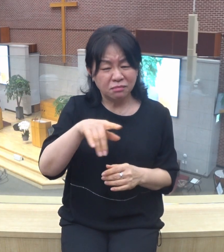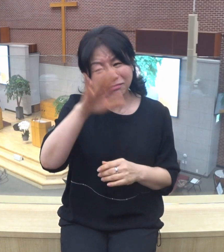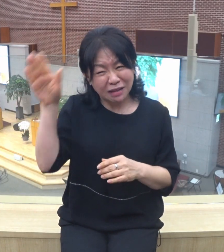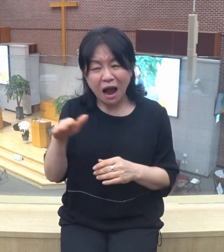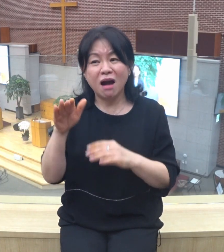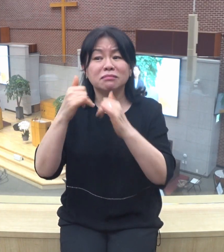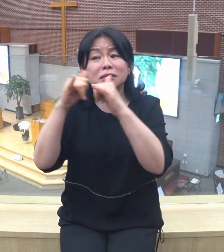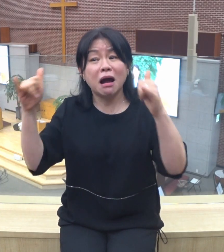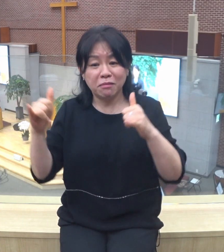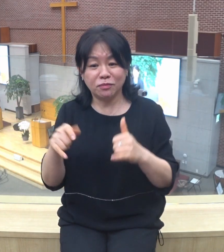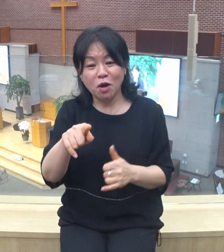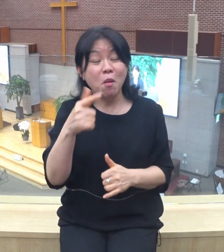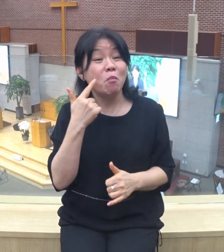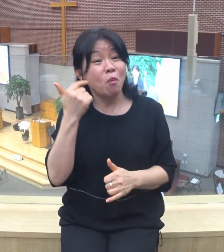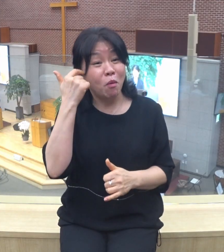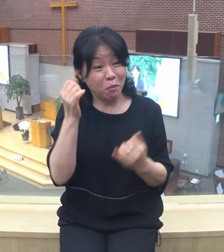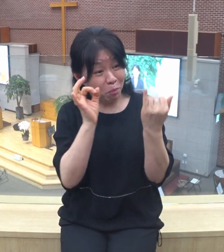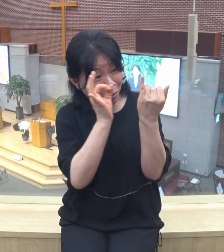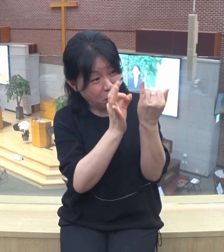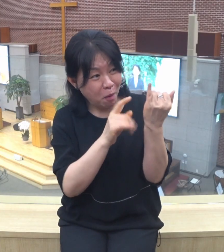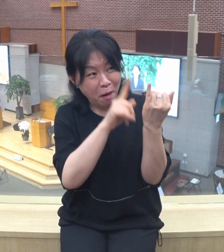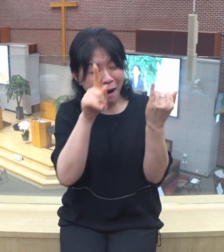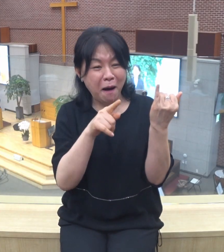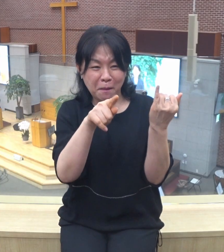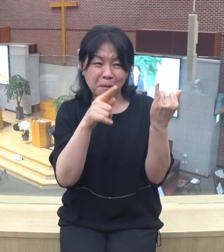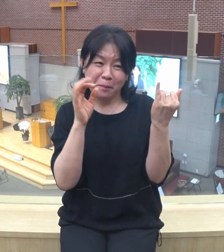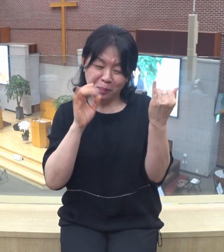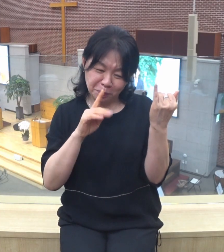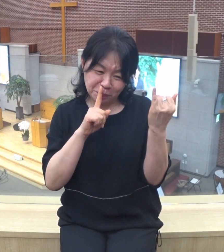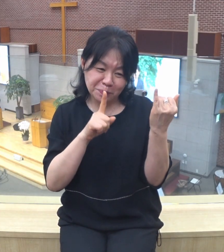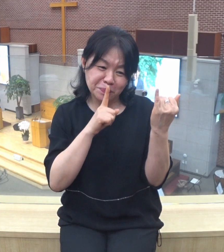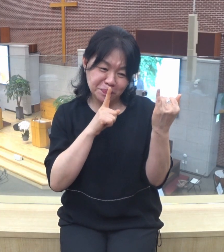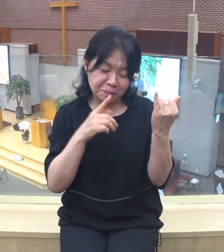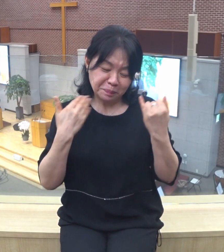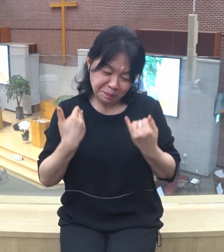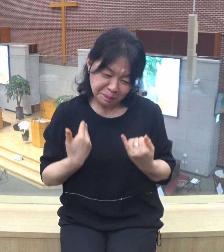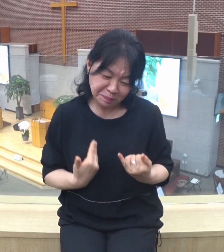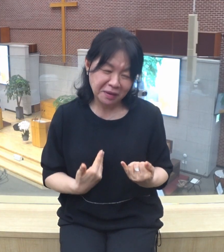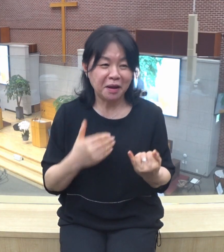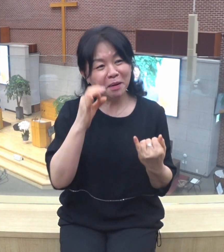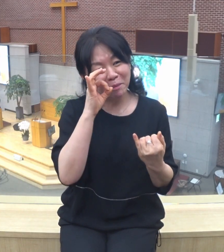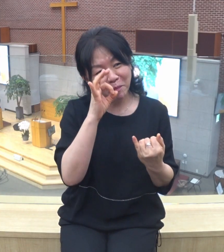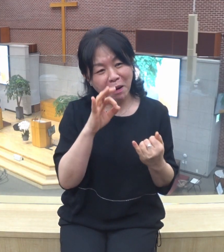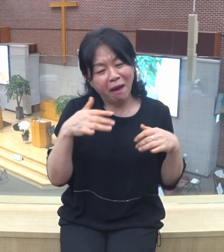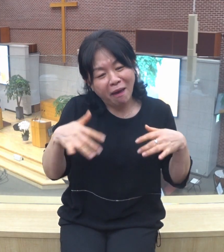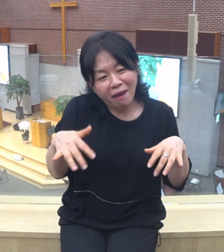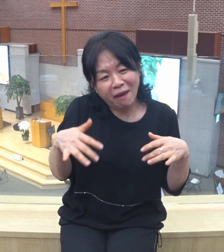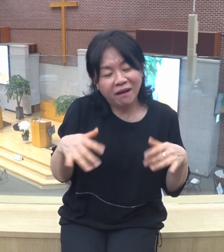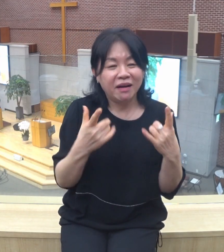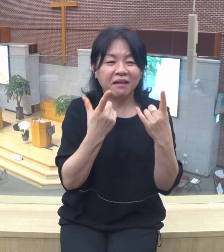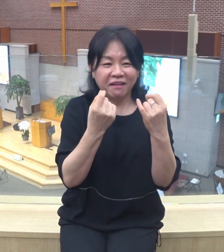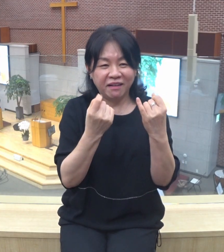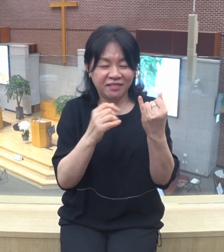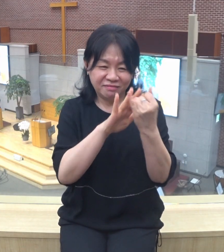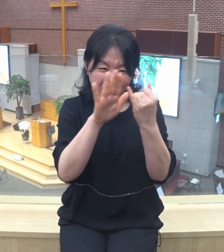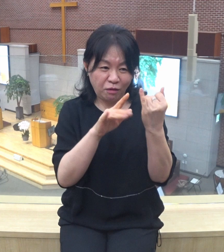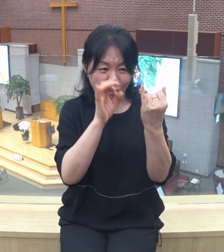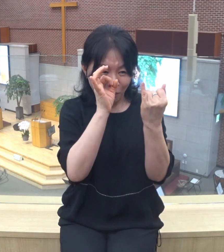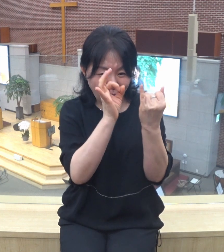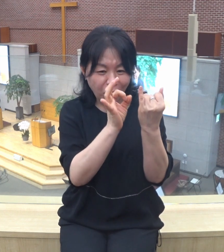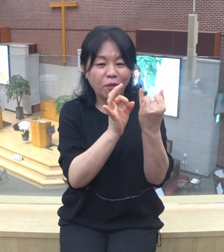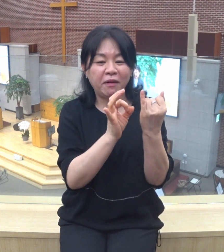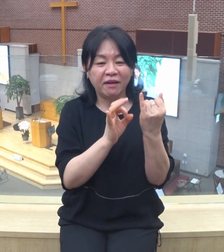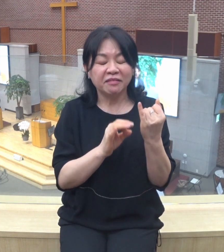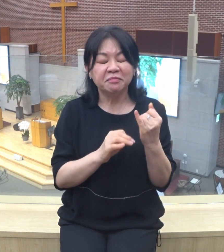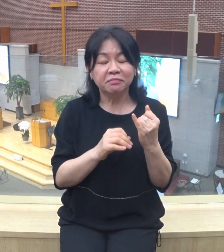참 얌전한 줄 알았어요. 목사님을 처음 뵀을 때는 청순가련한 줄 알았어요. 굉장히 칼 같은 줄